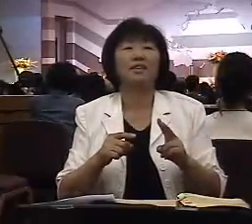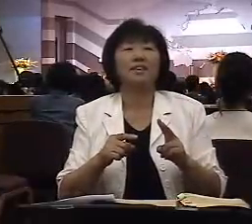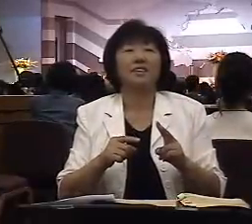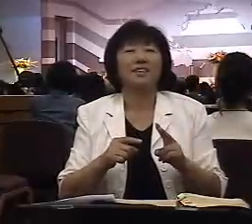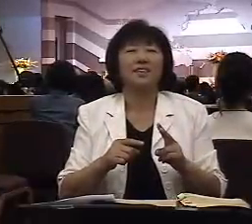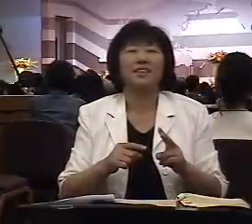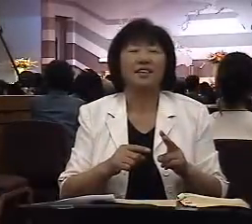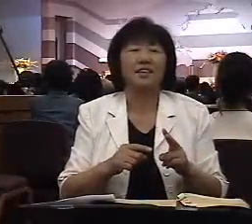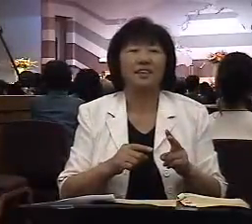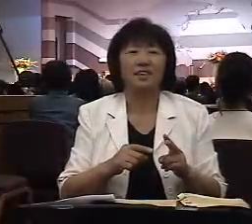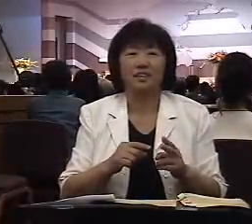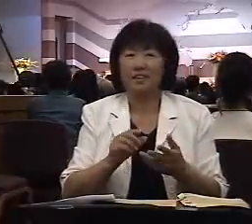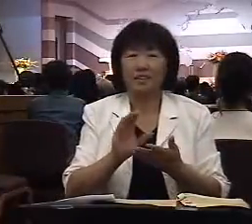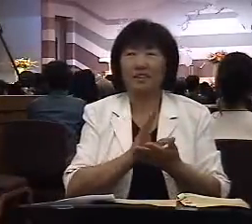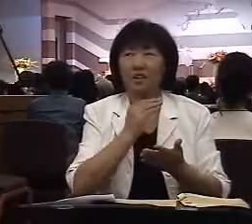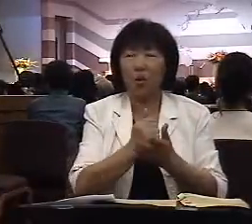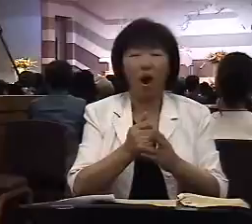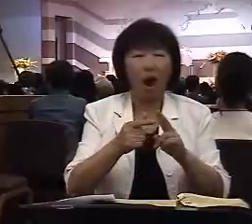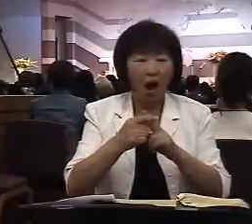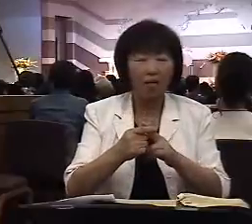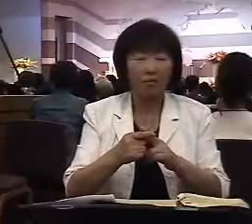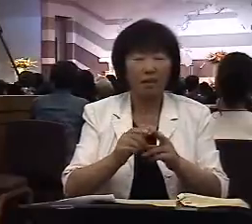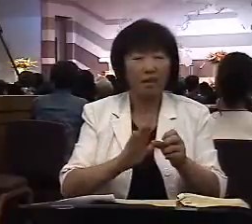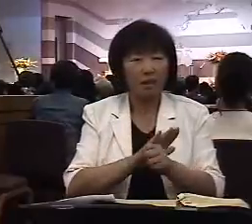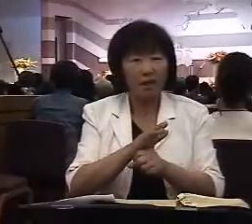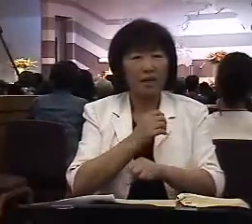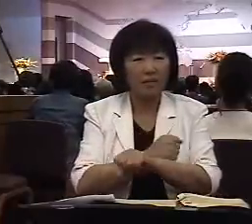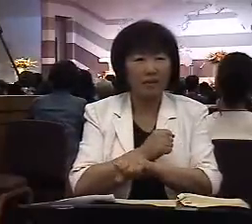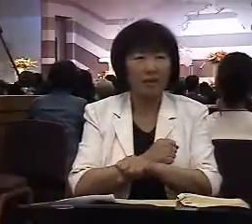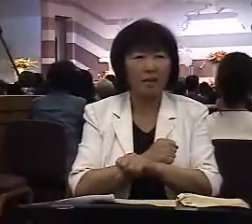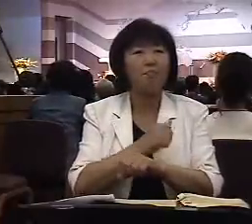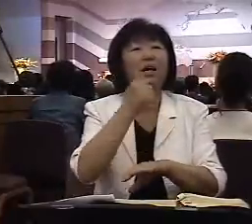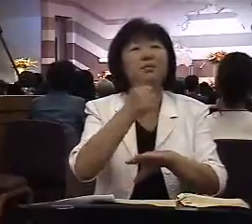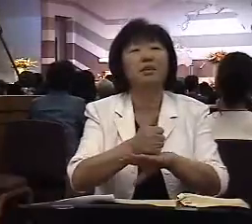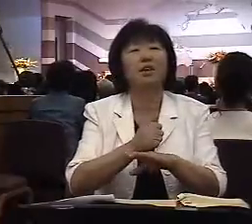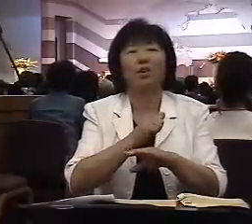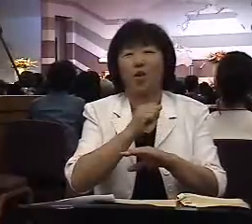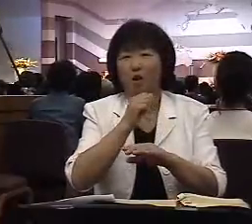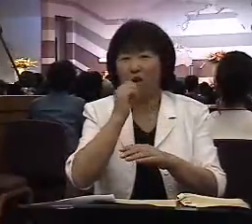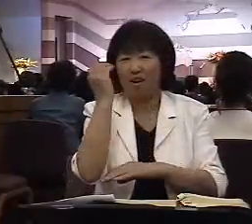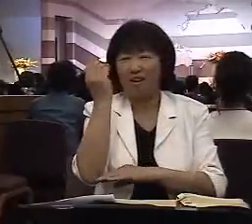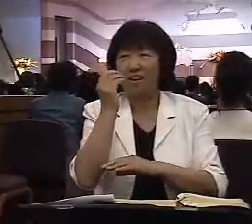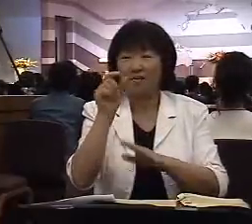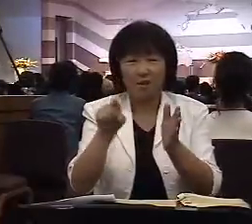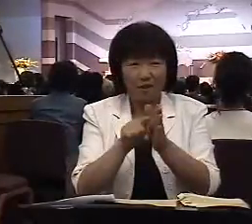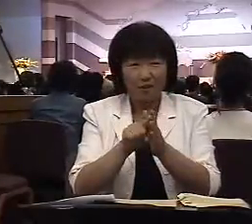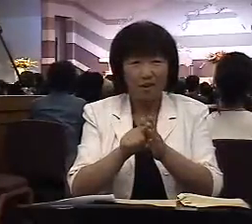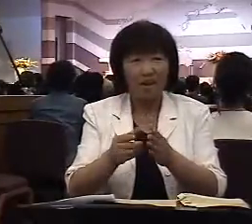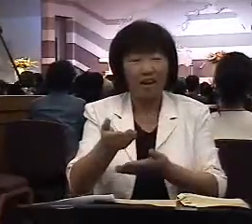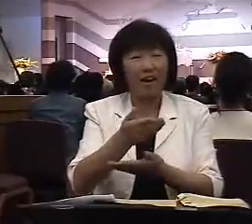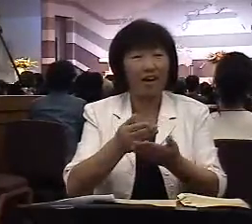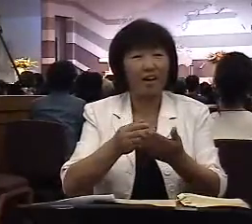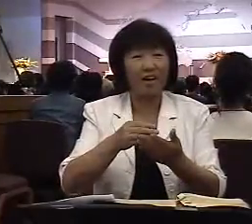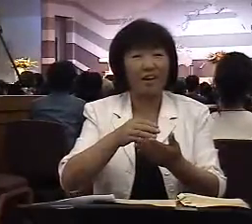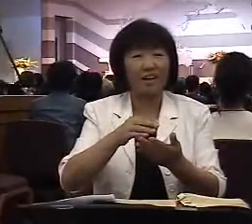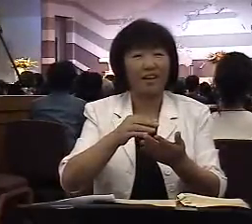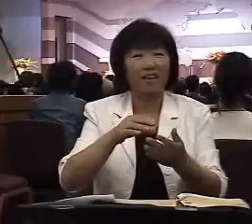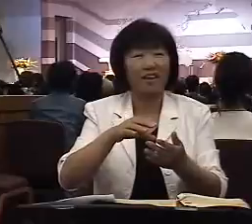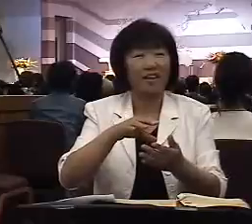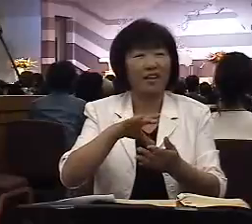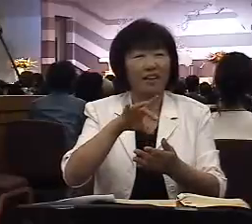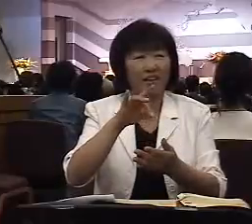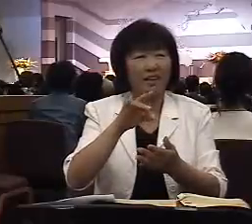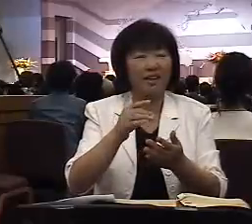그리스도인들이 함께 모여서 사랑을 합니다. 또 믿음으로 서로 교제를 합니다. 저 하늘나라의